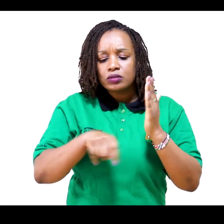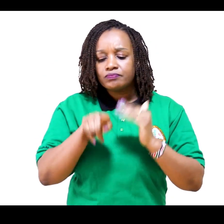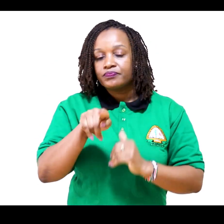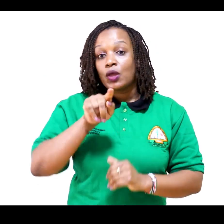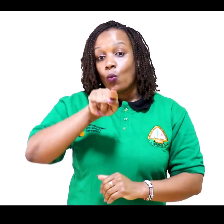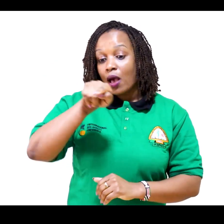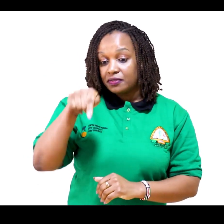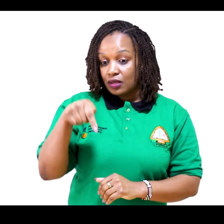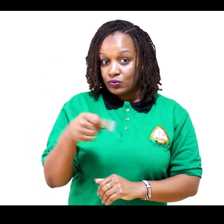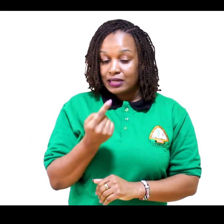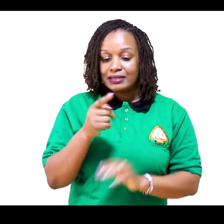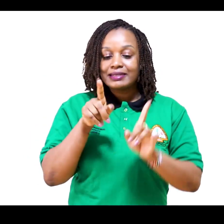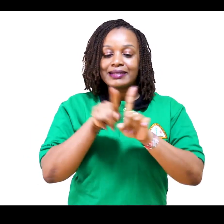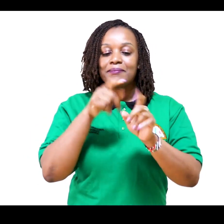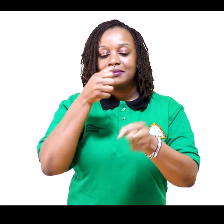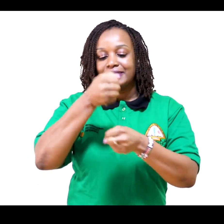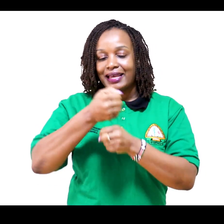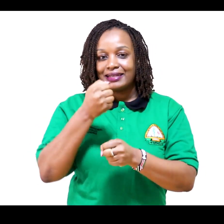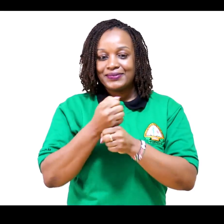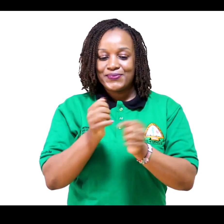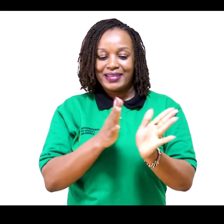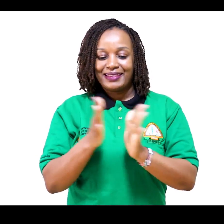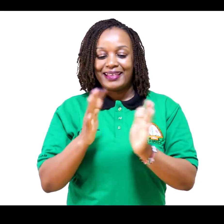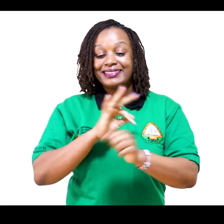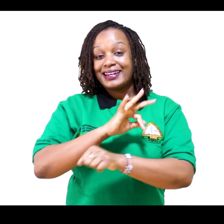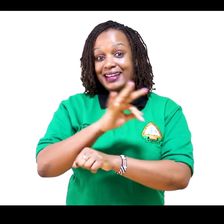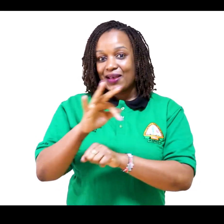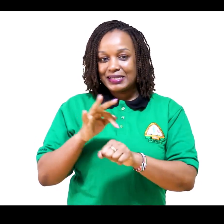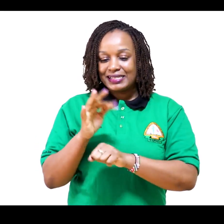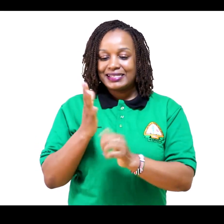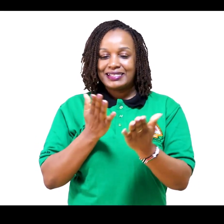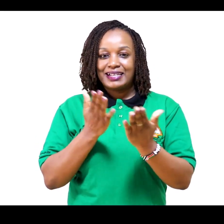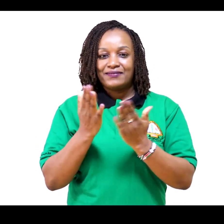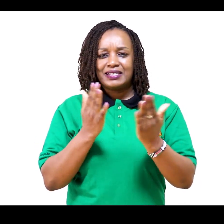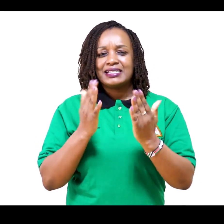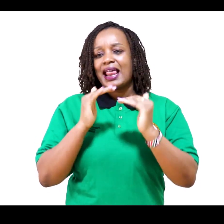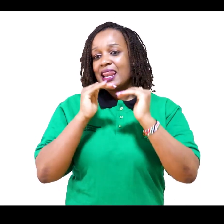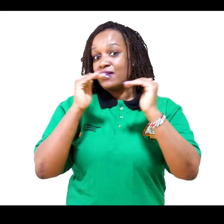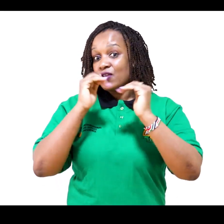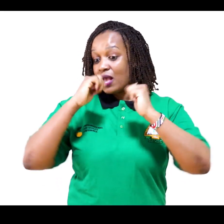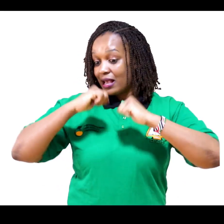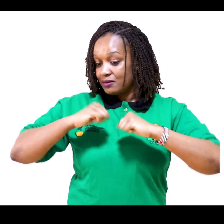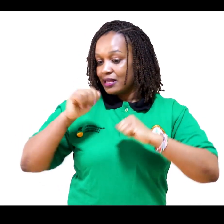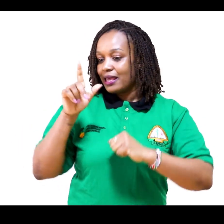ni shilingi 1,000 na inafanywa ndani ya saa 3 na makubaliano ya kiwango cha